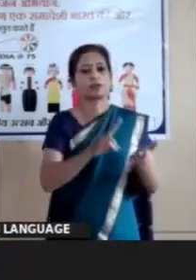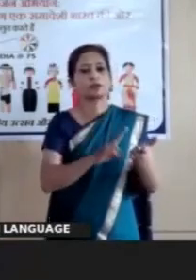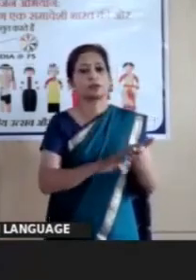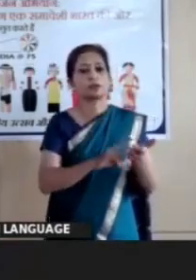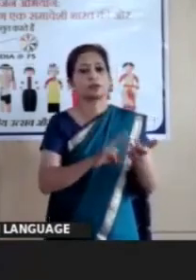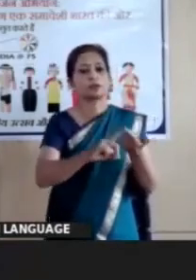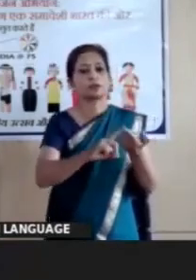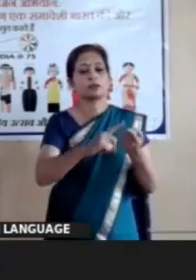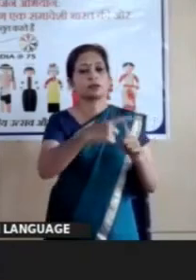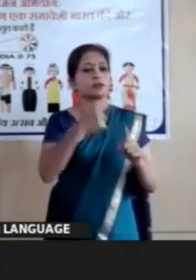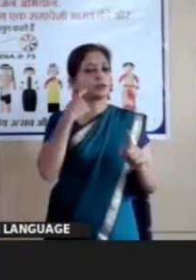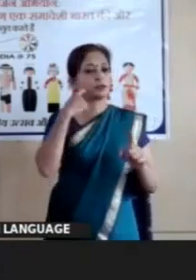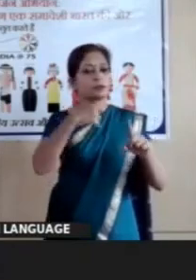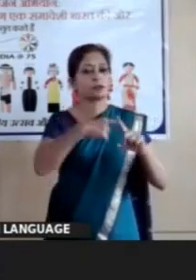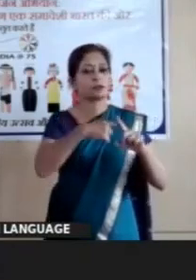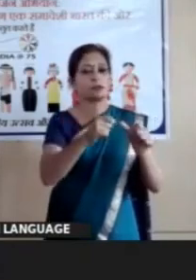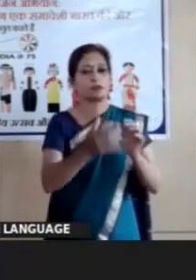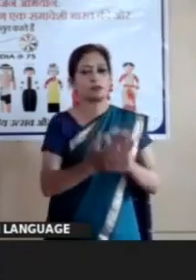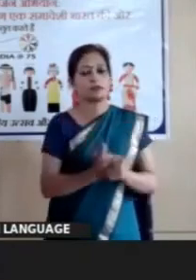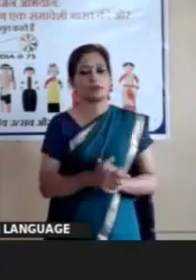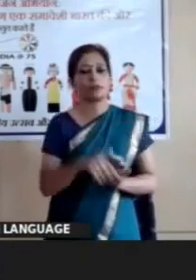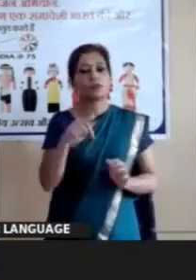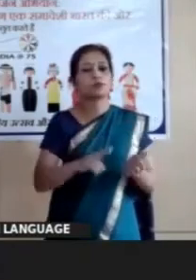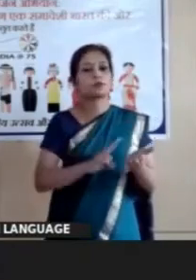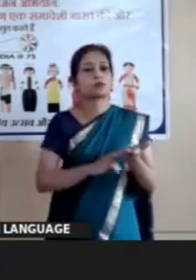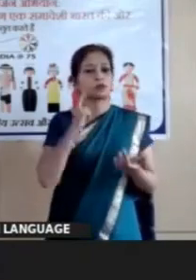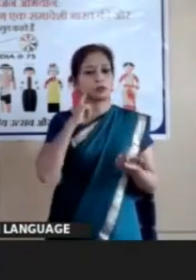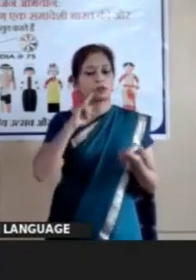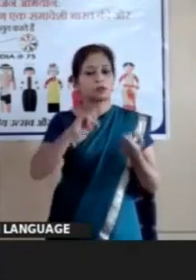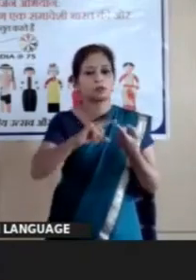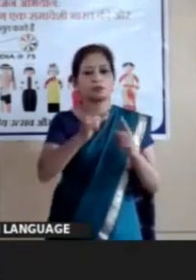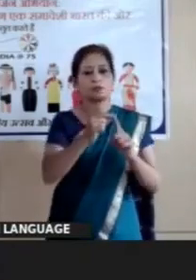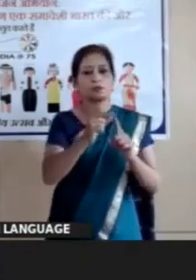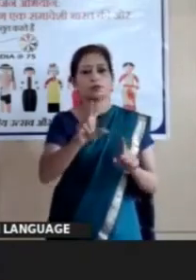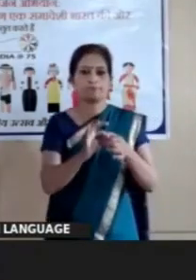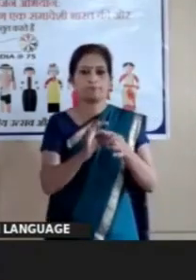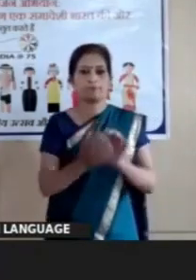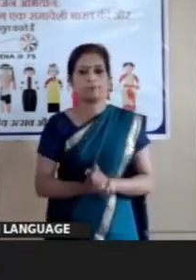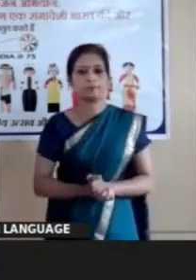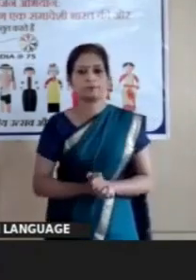कि NIEPVW के रिप्रेजेंटेटिव हैं।